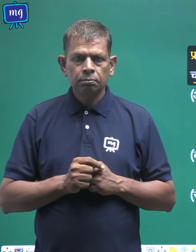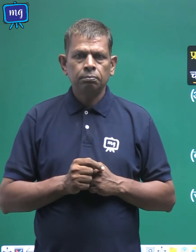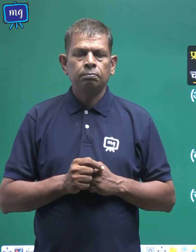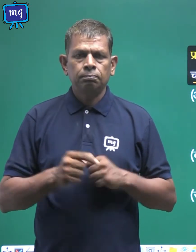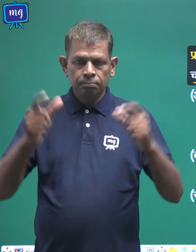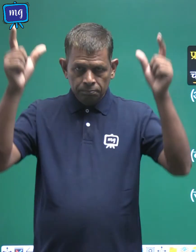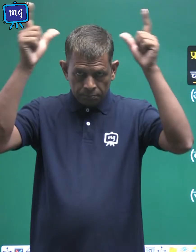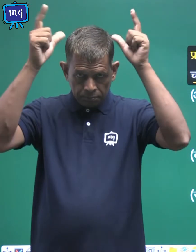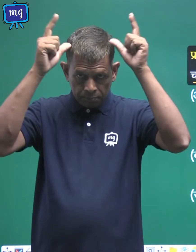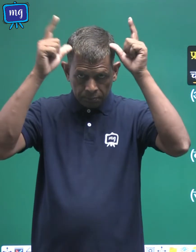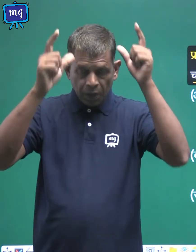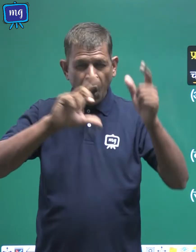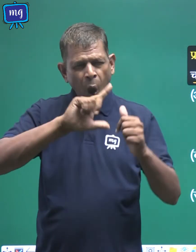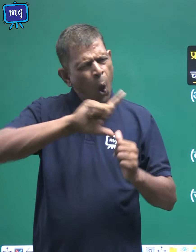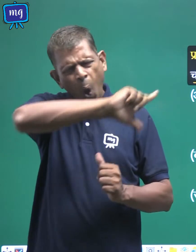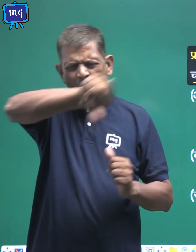गाय सर्वाहारी है क्या?